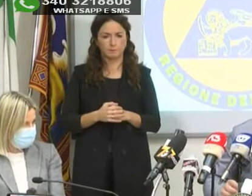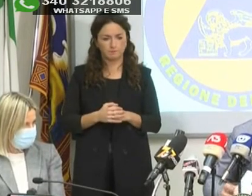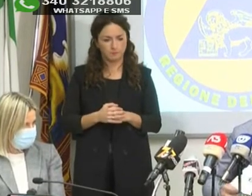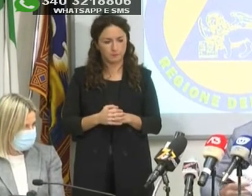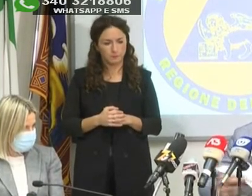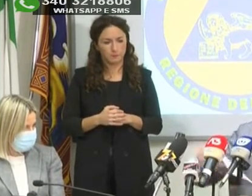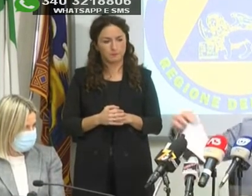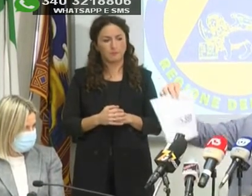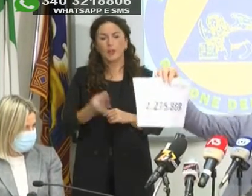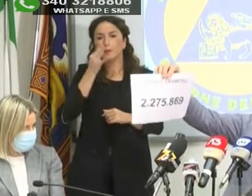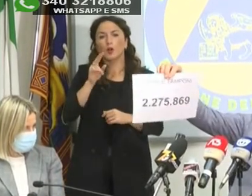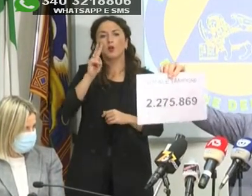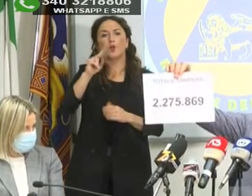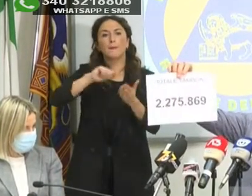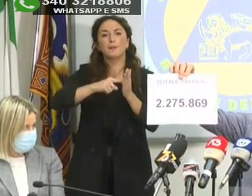allora, tamponi